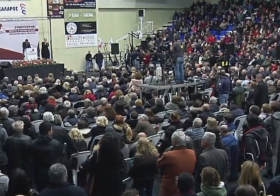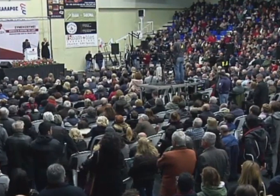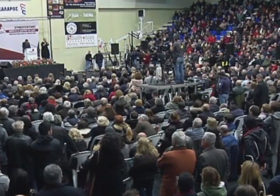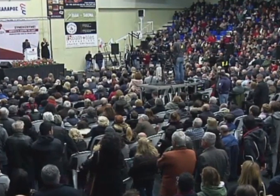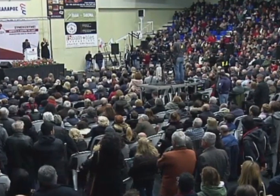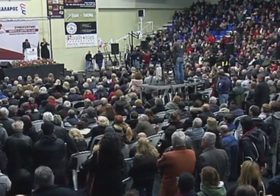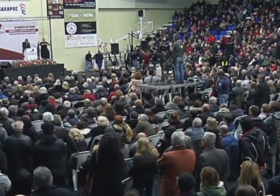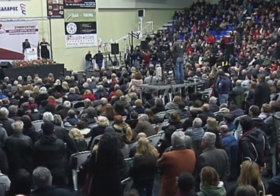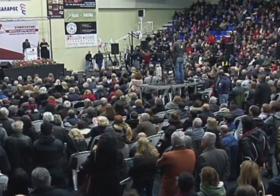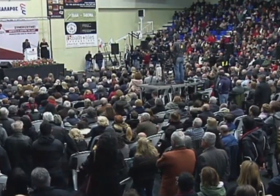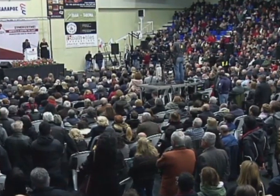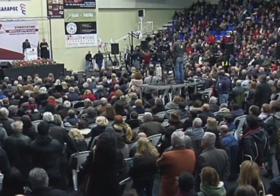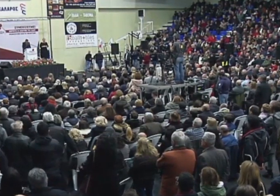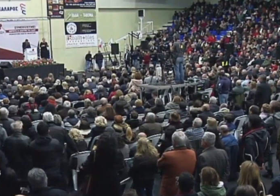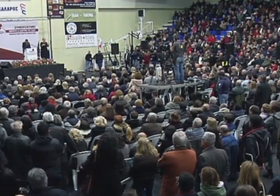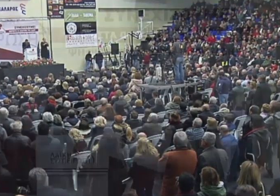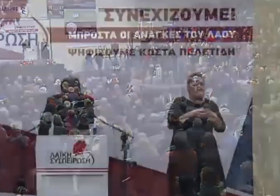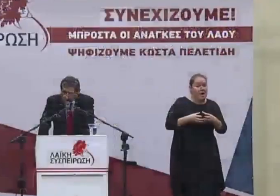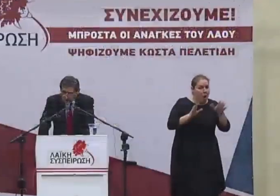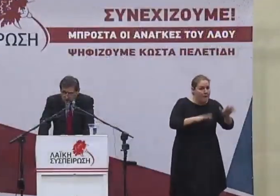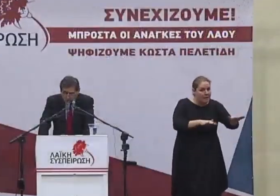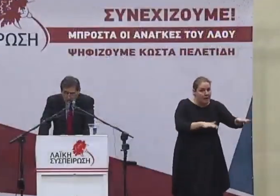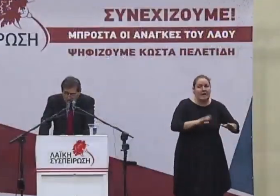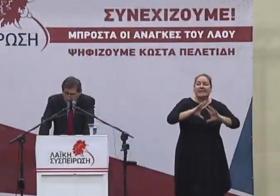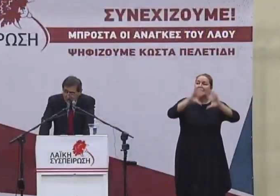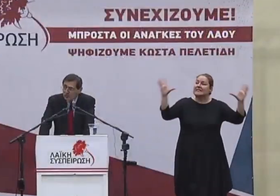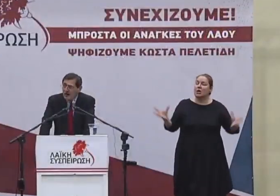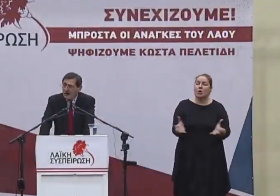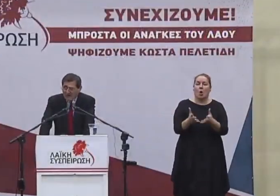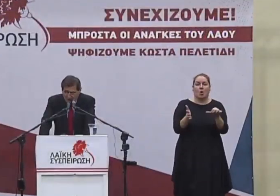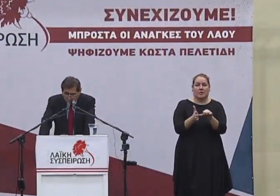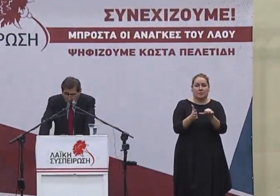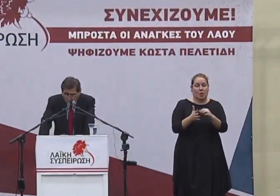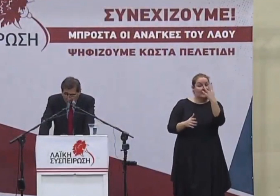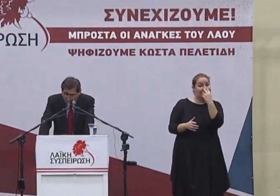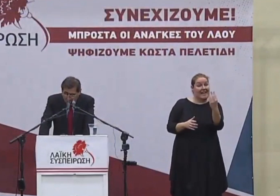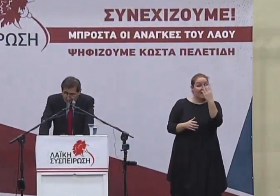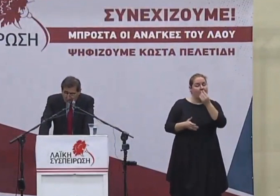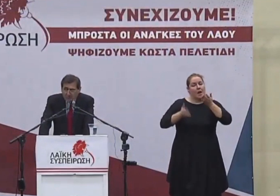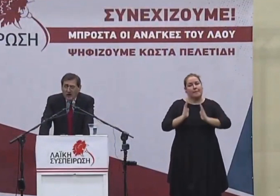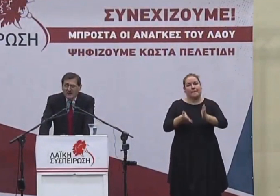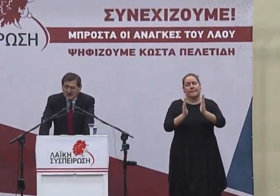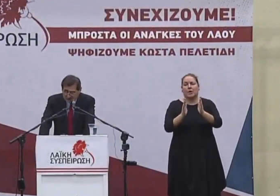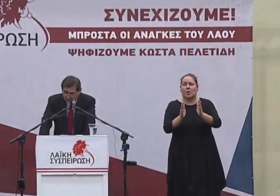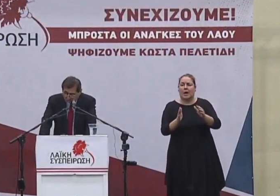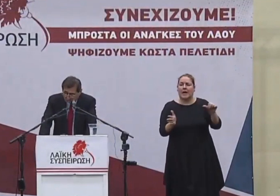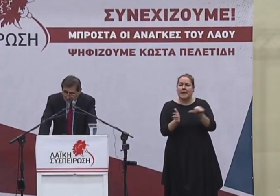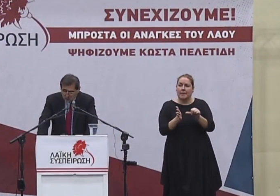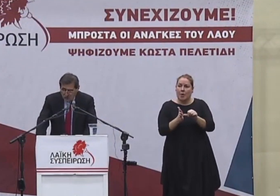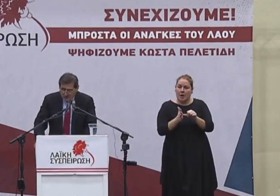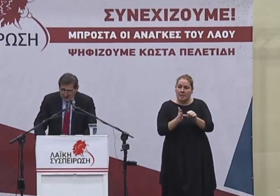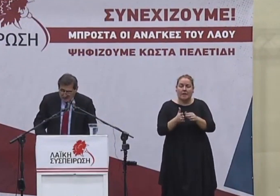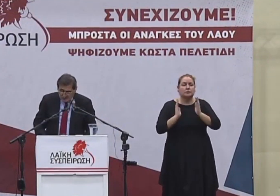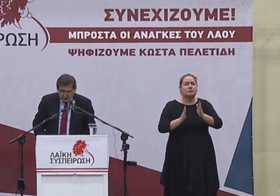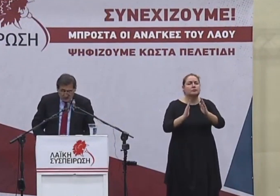καρναβαλικού συνεργείου, με τα πληρώματα, το σύνολο της πόλης, το καρναβάλι προχωρά. Η πόλη μας καταφέρνει,